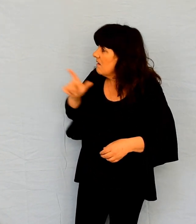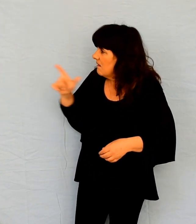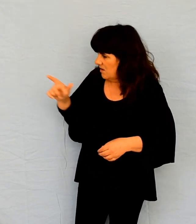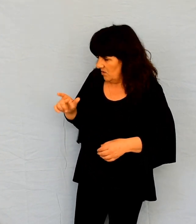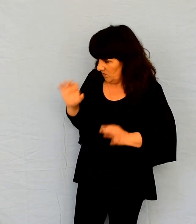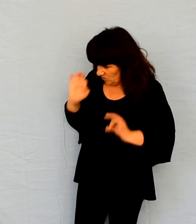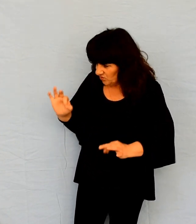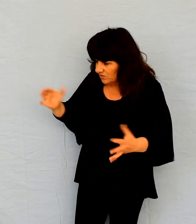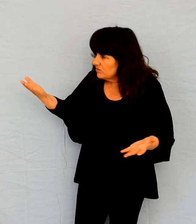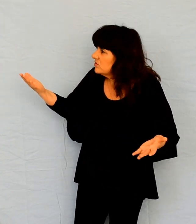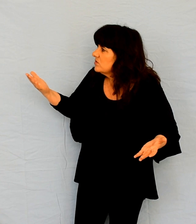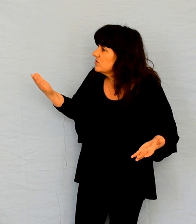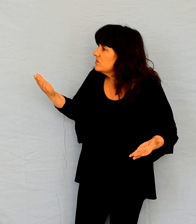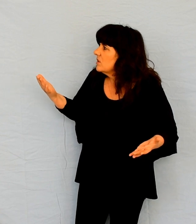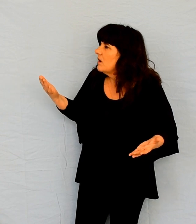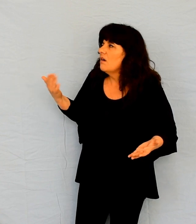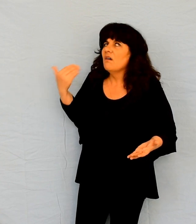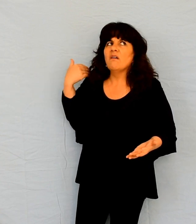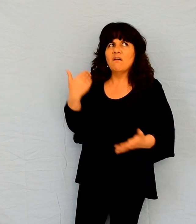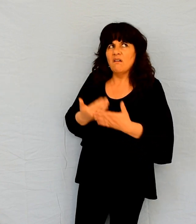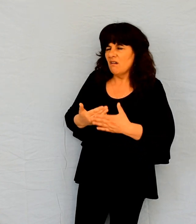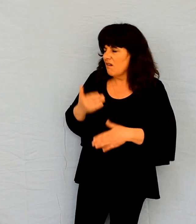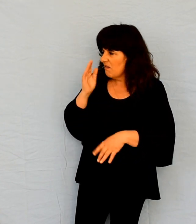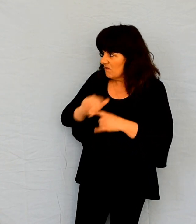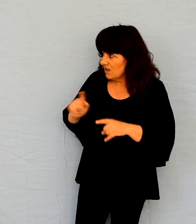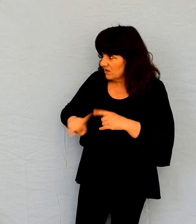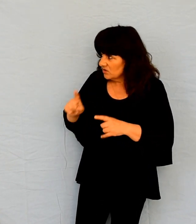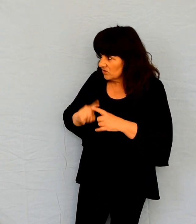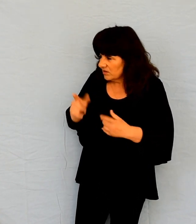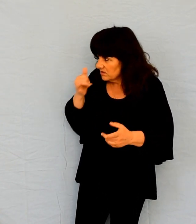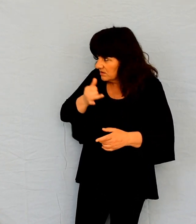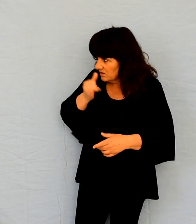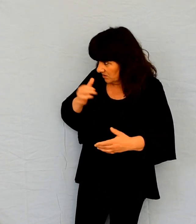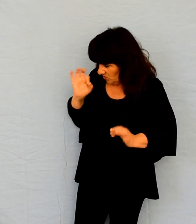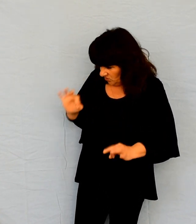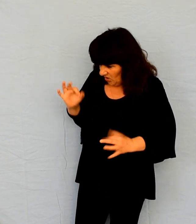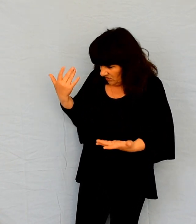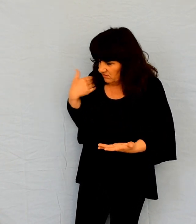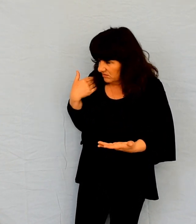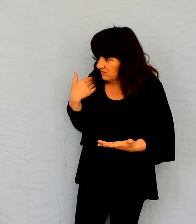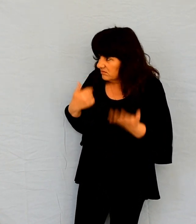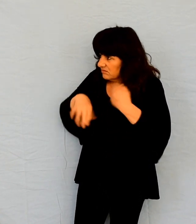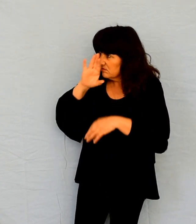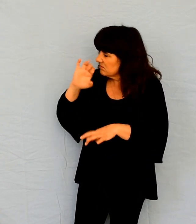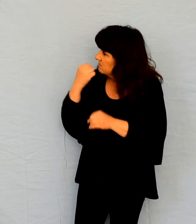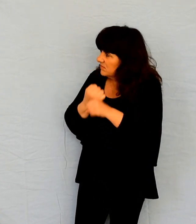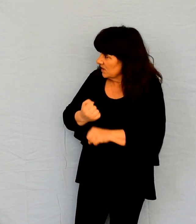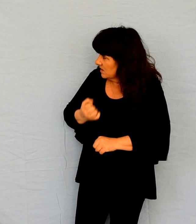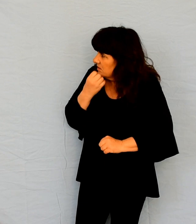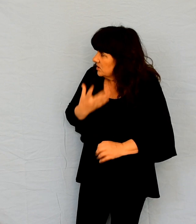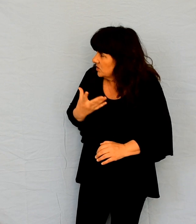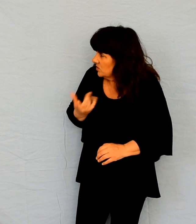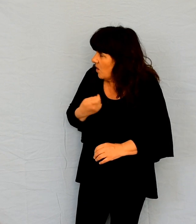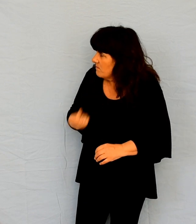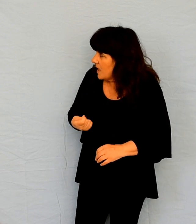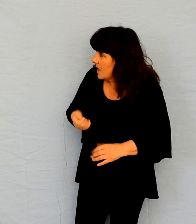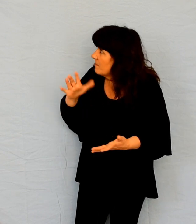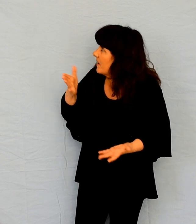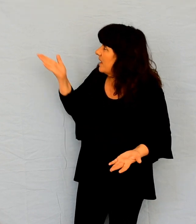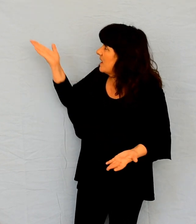juste. Après ce que nous avons fait, nous avons ce que nous méritons. Mais lui, il n'a rien fait de